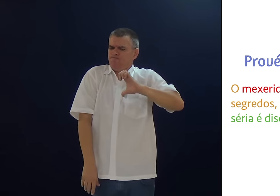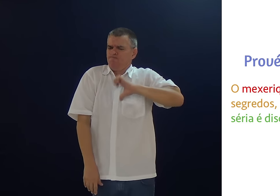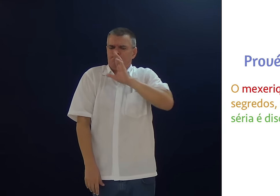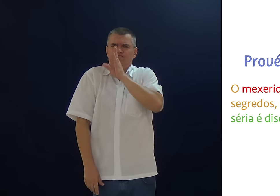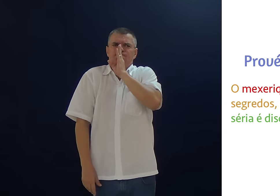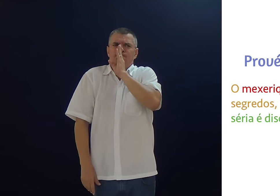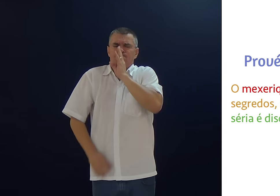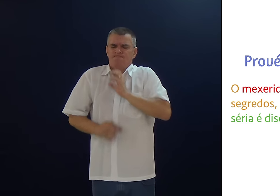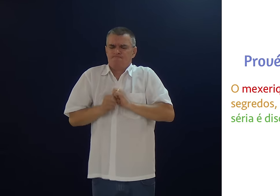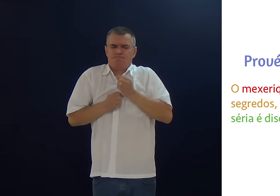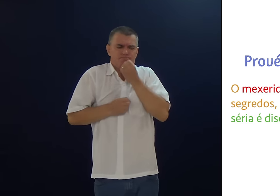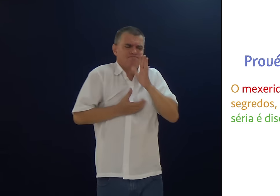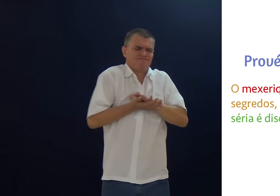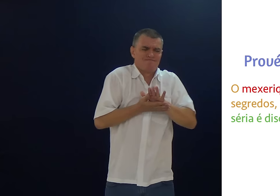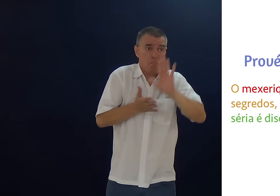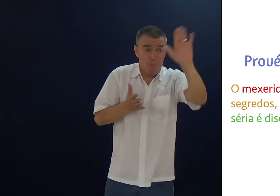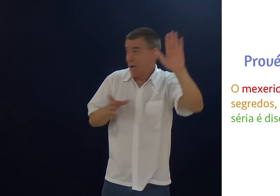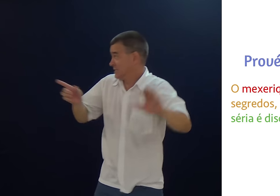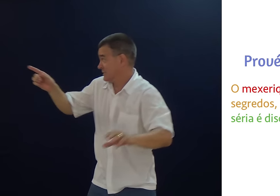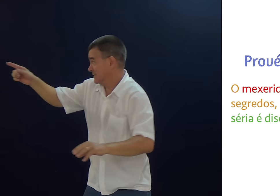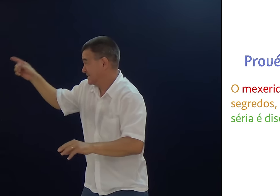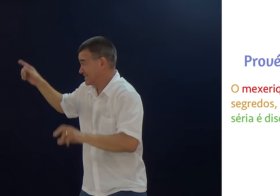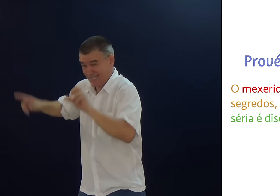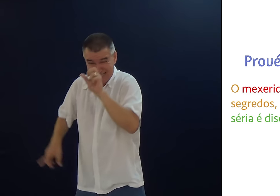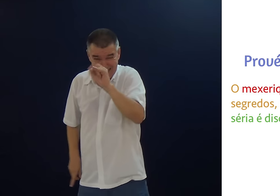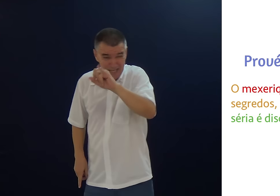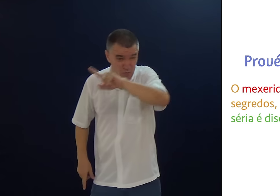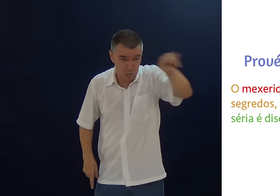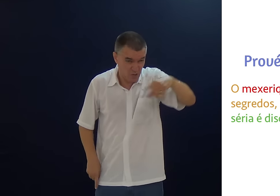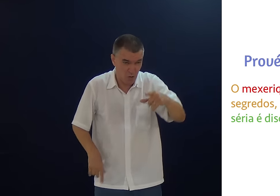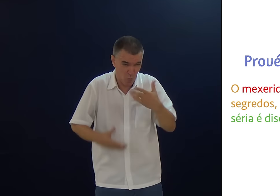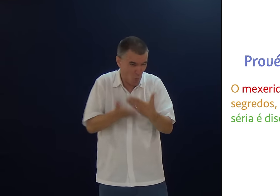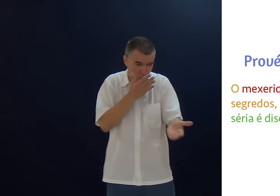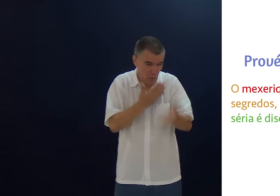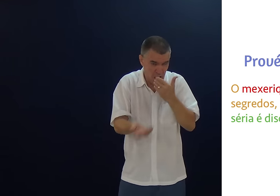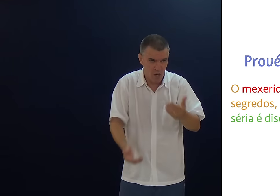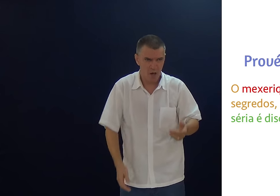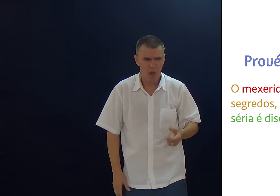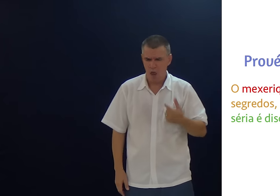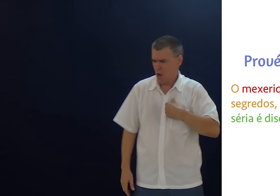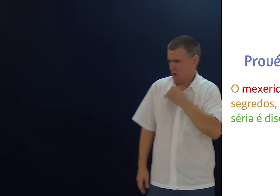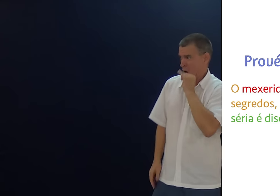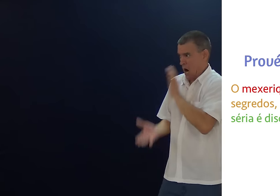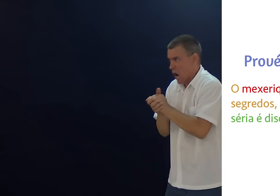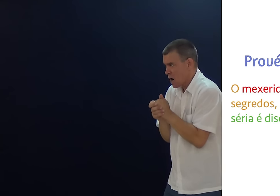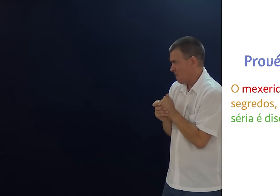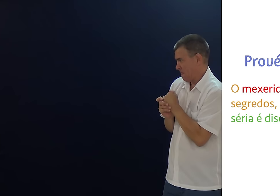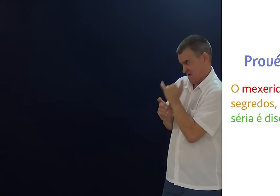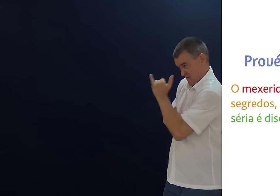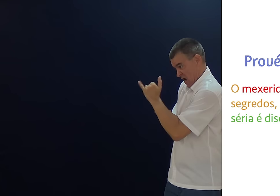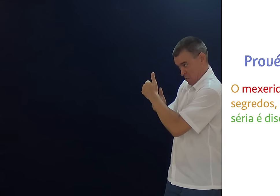pessoa séria e discreta é uma pessoa que sabe ouvir e